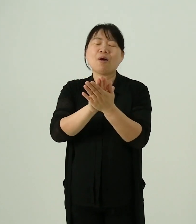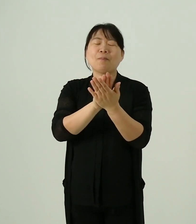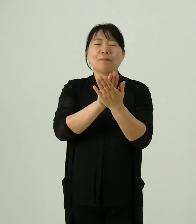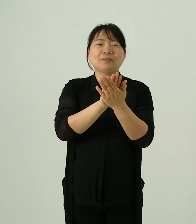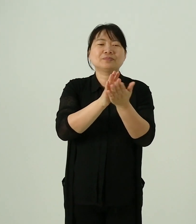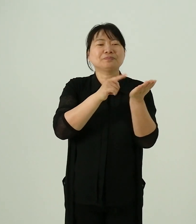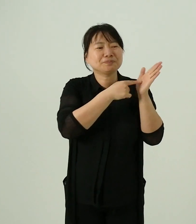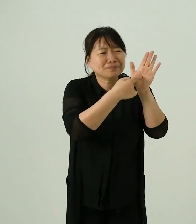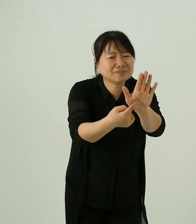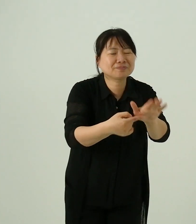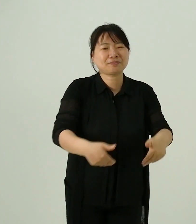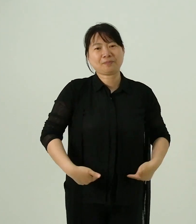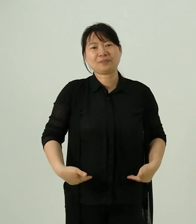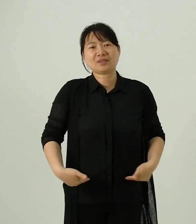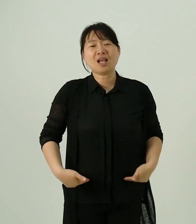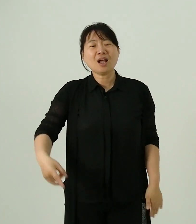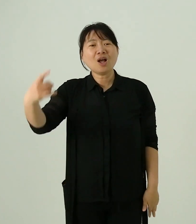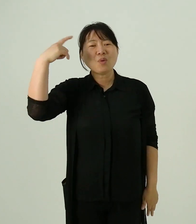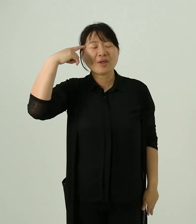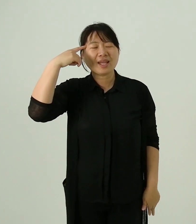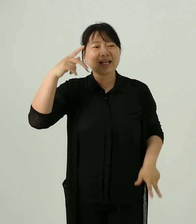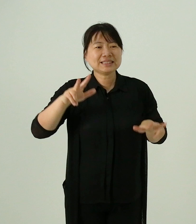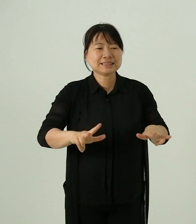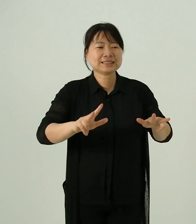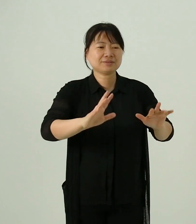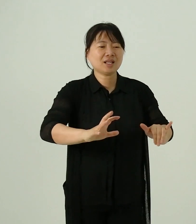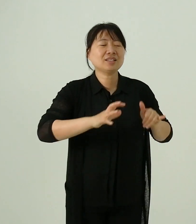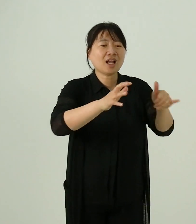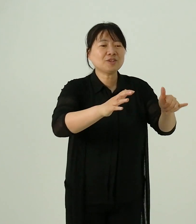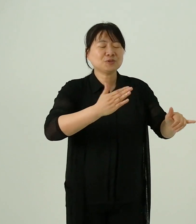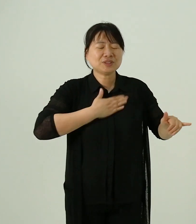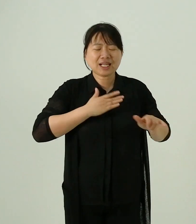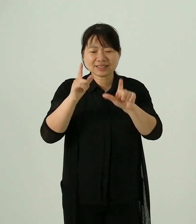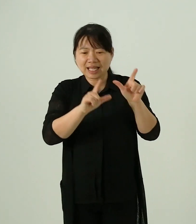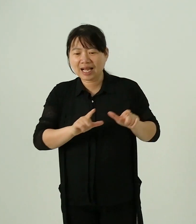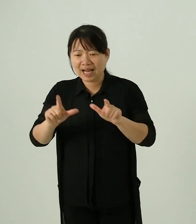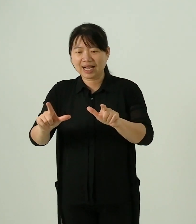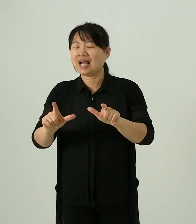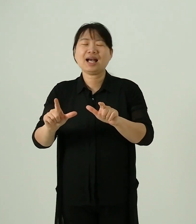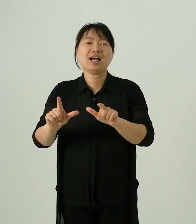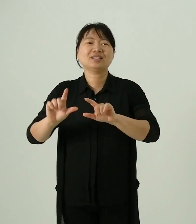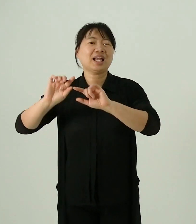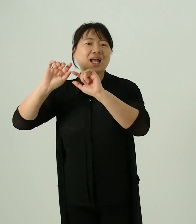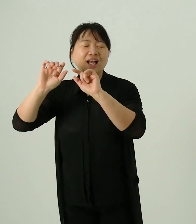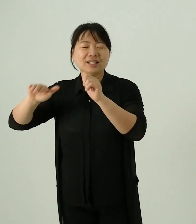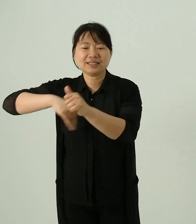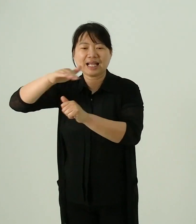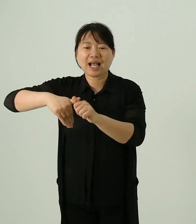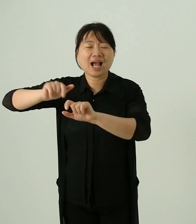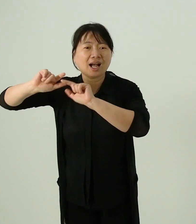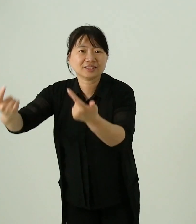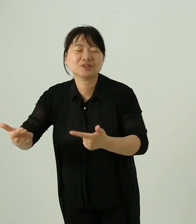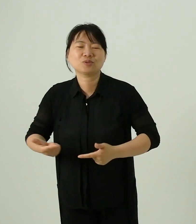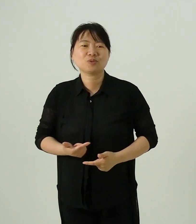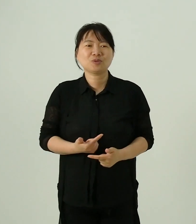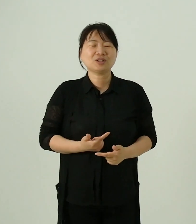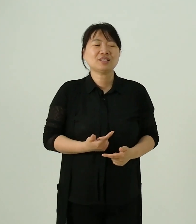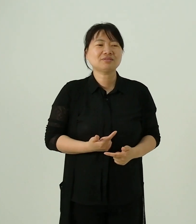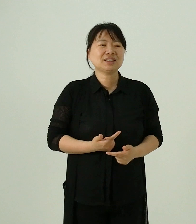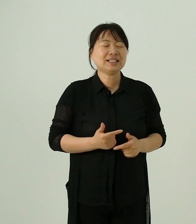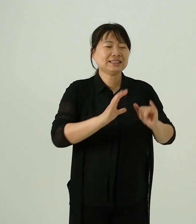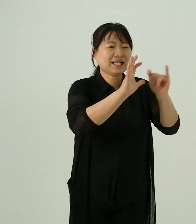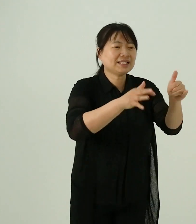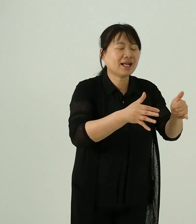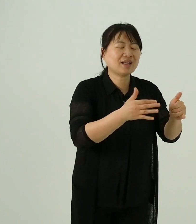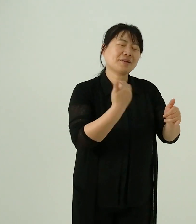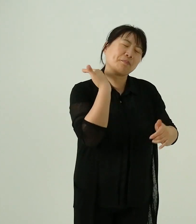왜? 보이는 세상의 현실이 우리의 현실이 아니고 보이지 않는 하나님의 역사가 우리의 현실이기